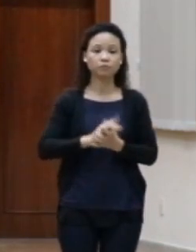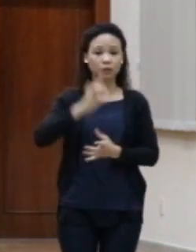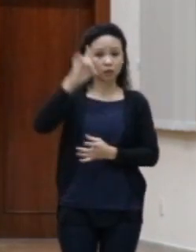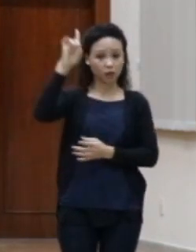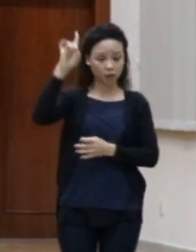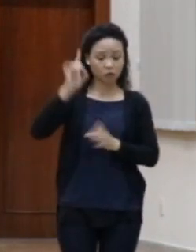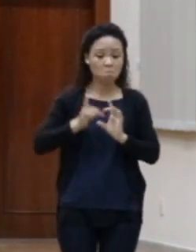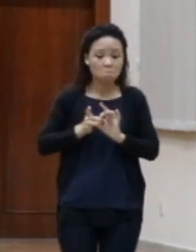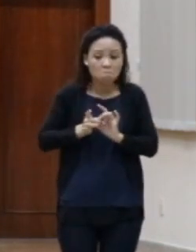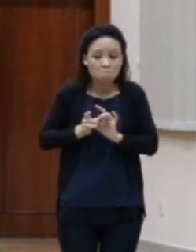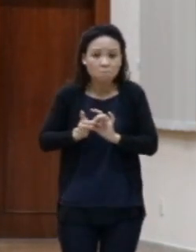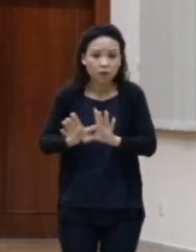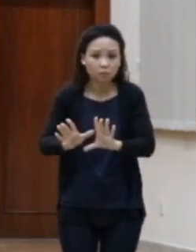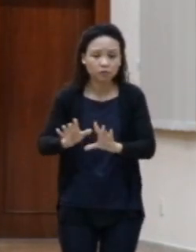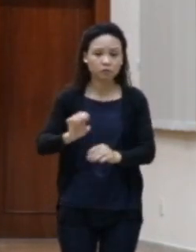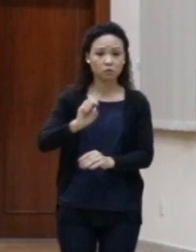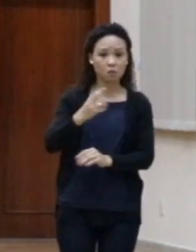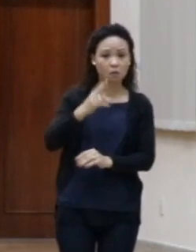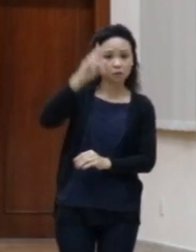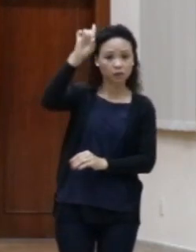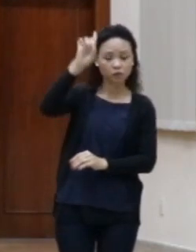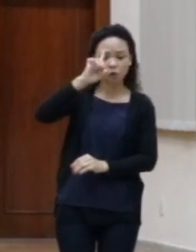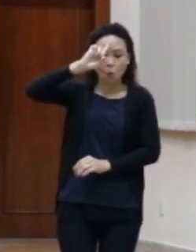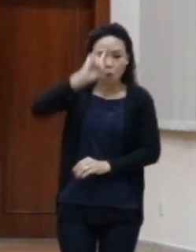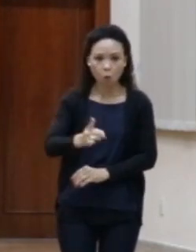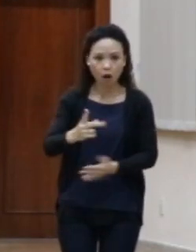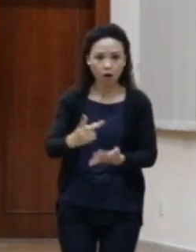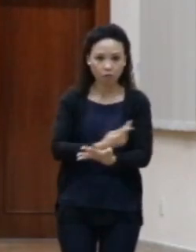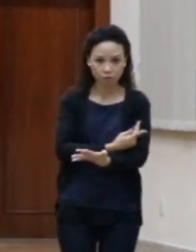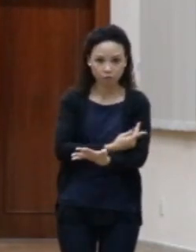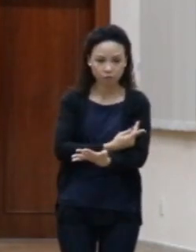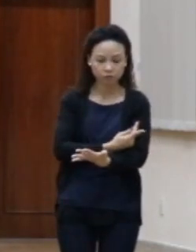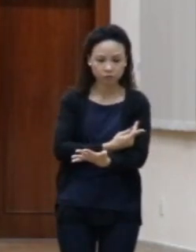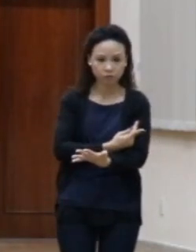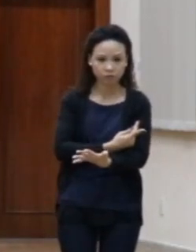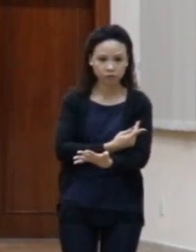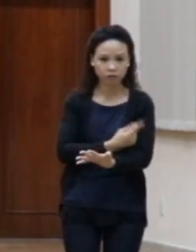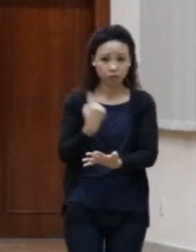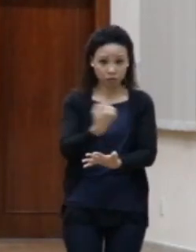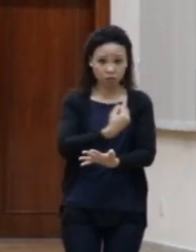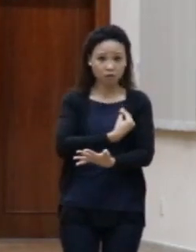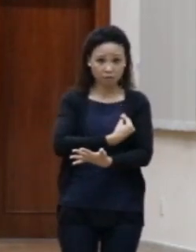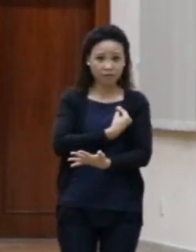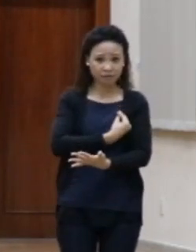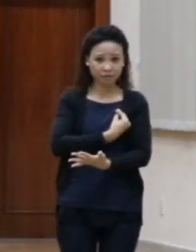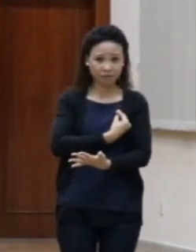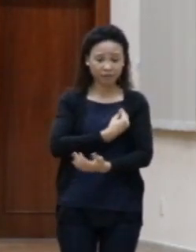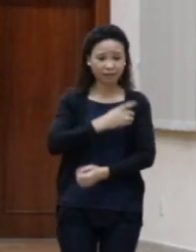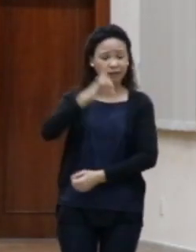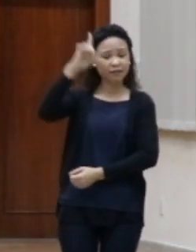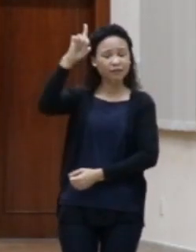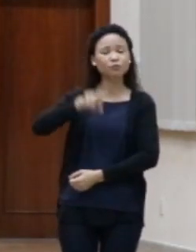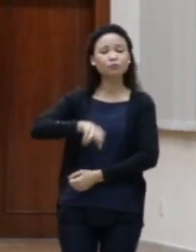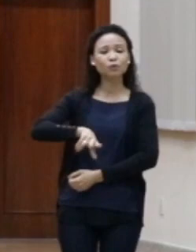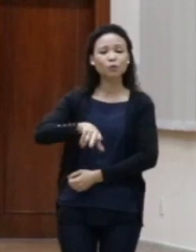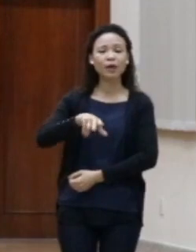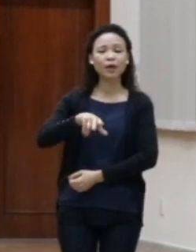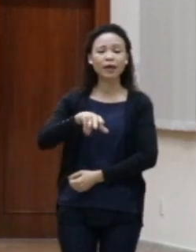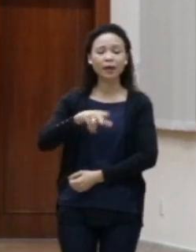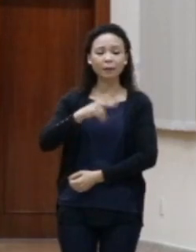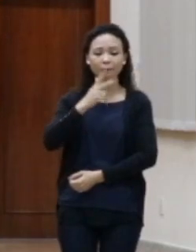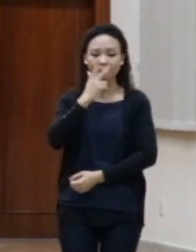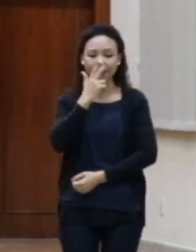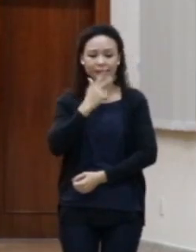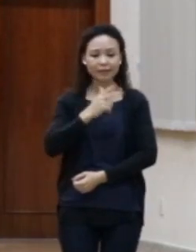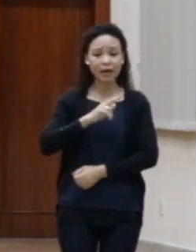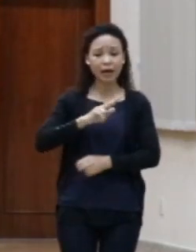ou quando Deus ordena que algo aconteça nas nossas vidas, Ele não está respondendo a uma causa humana,